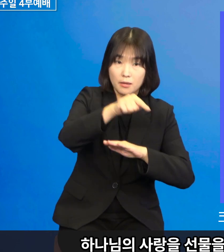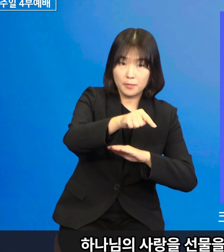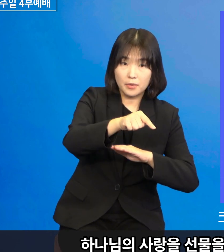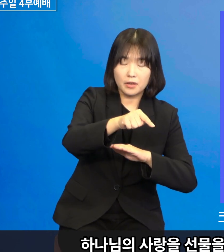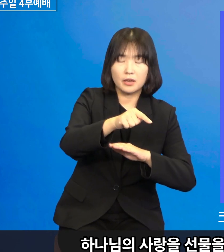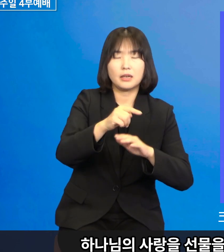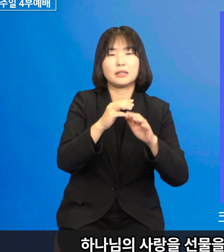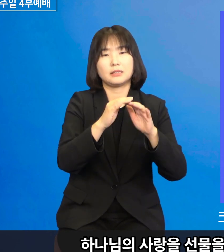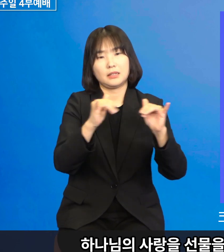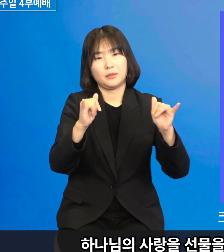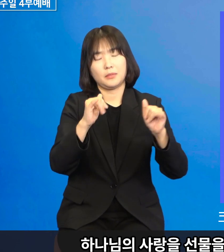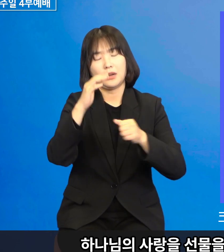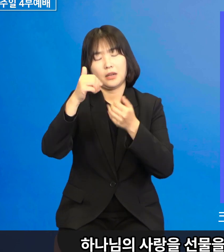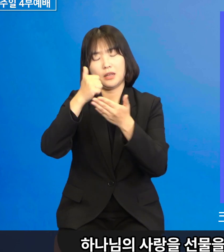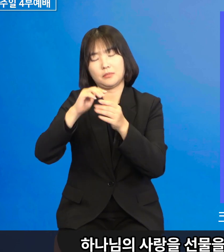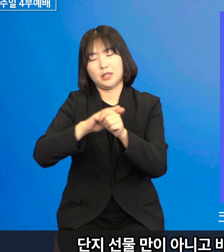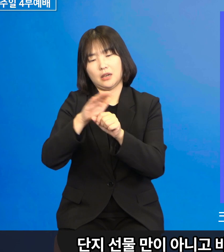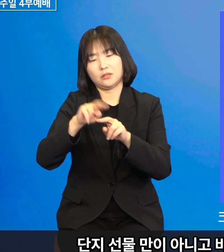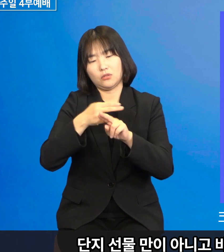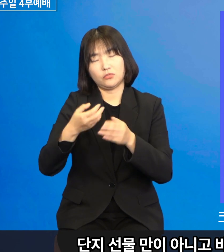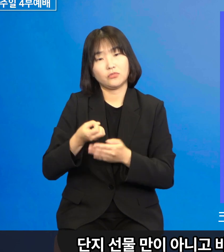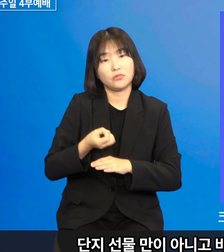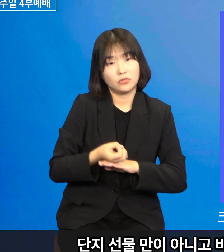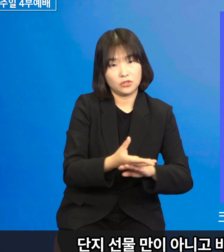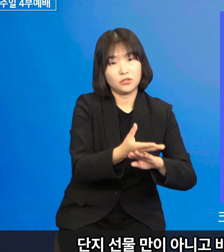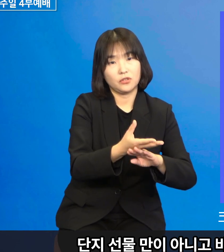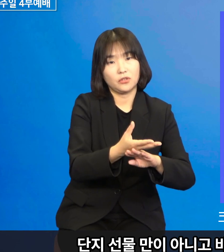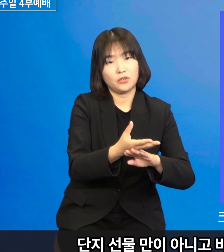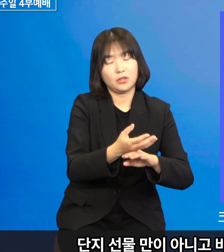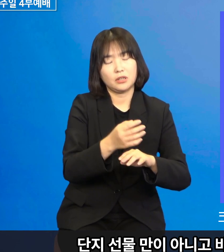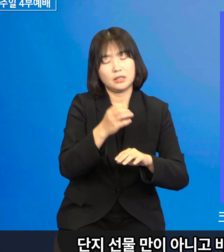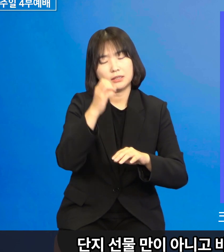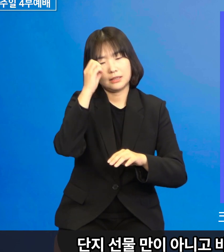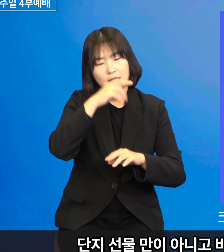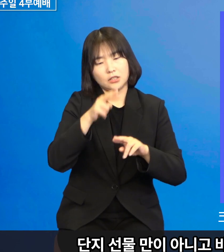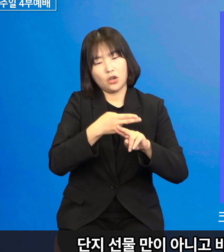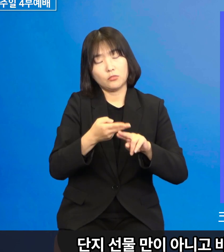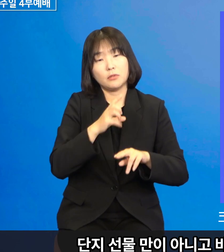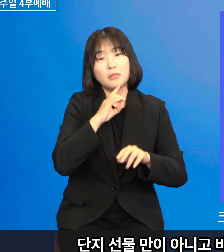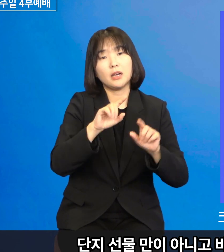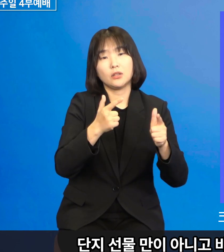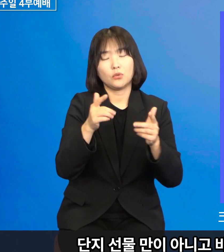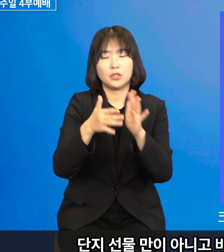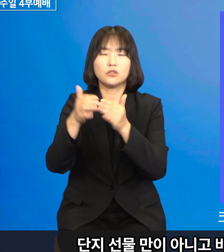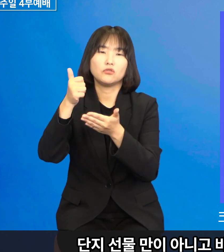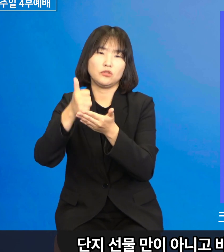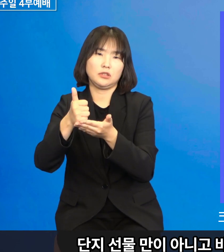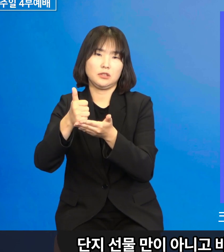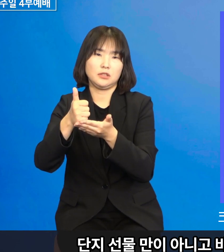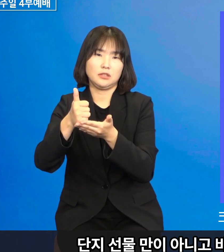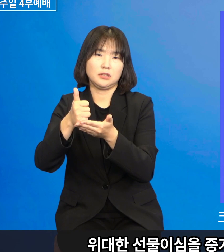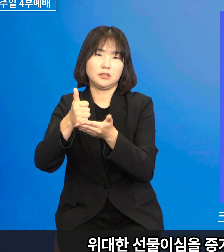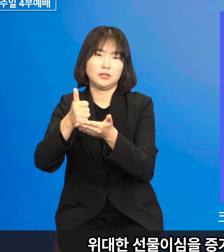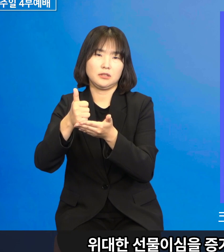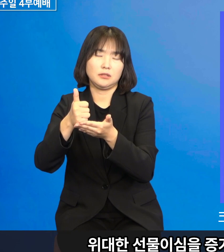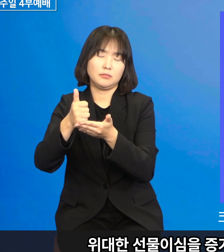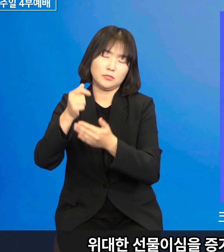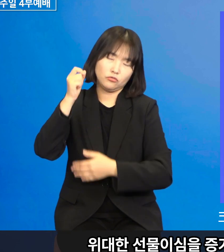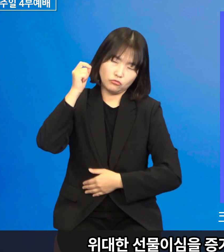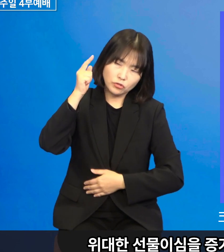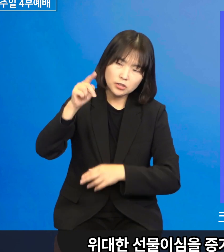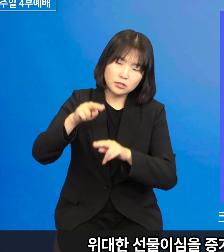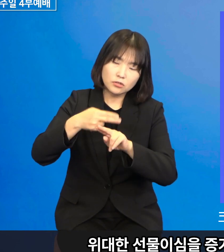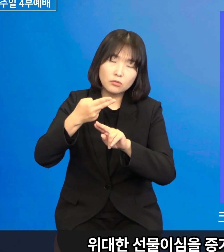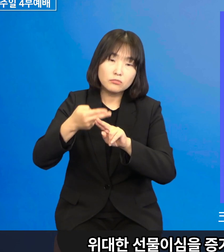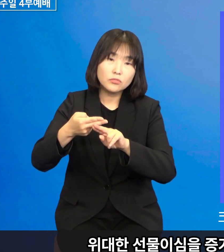사랑을, 선물을 전달하면서 드리는 것인데, 단지 선물만이 아니고 바로 예수님이 가장 고귀하고 위대한